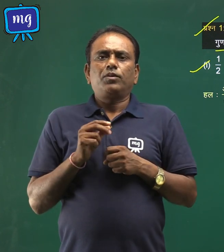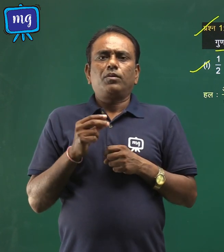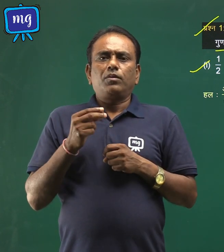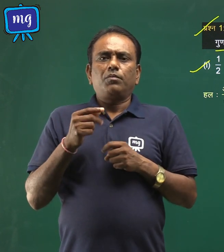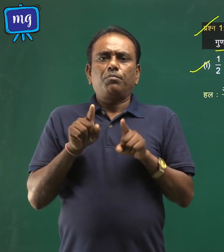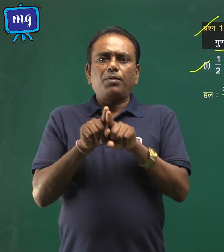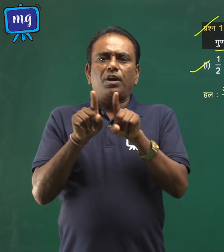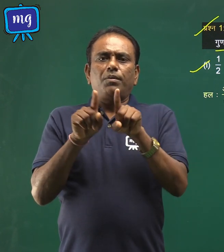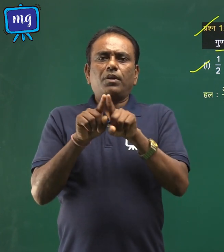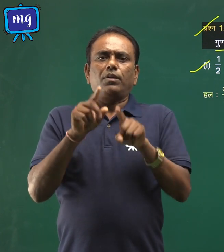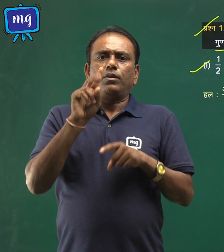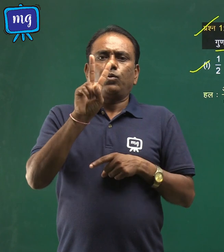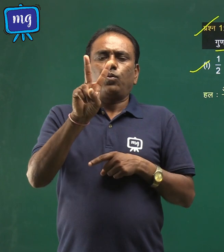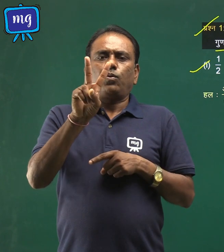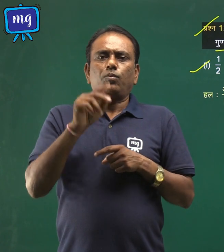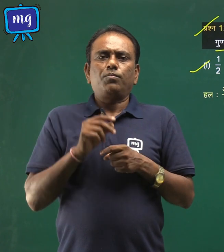बराबर 2,